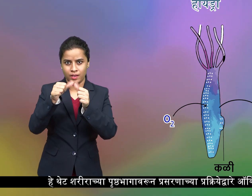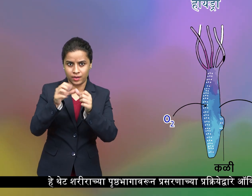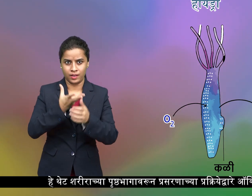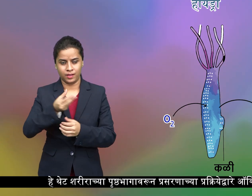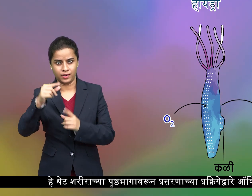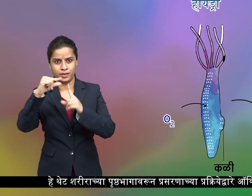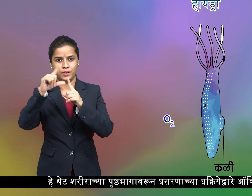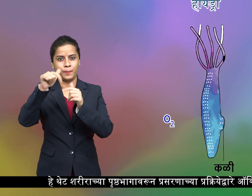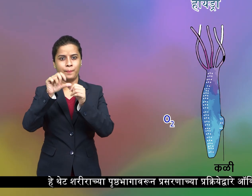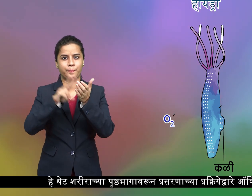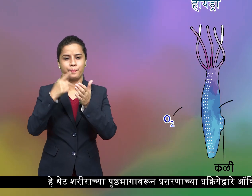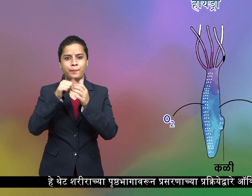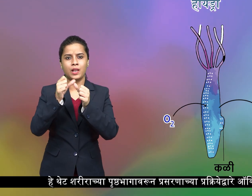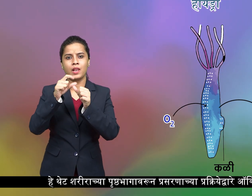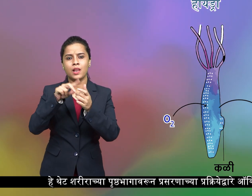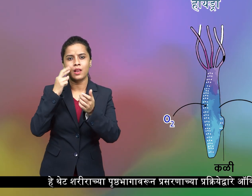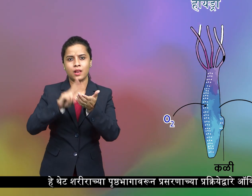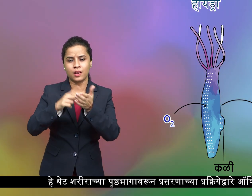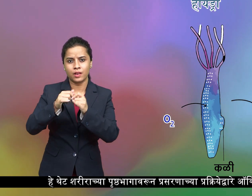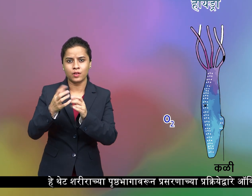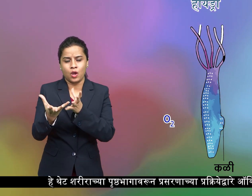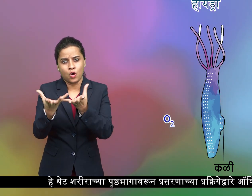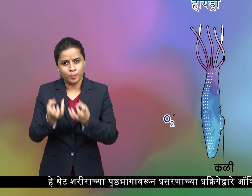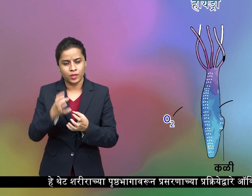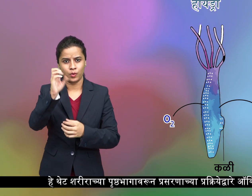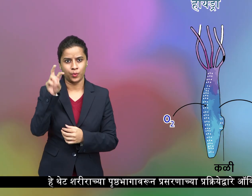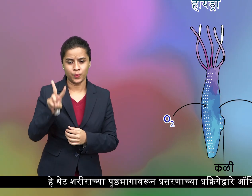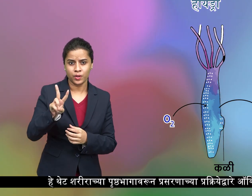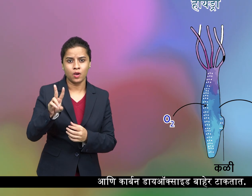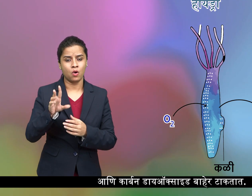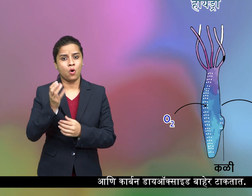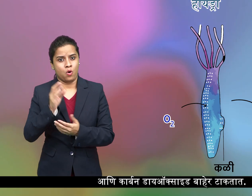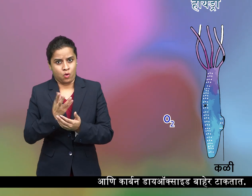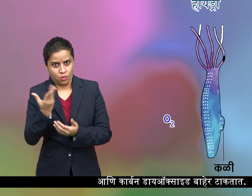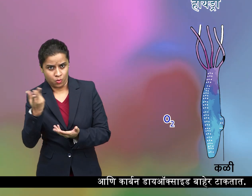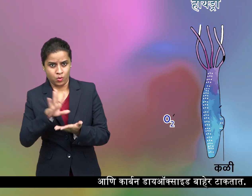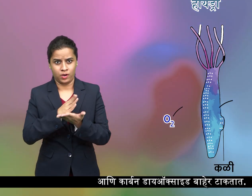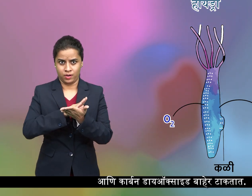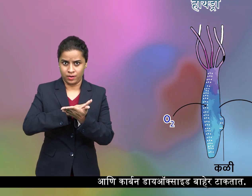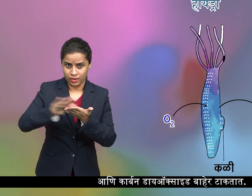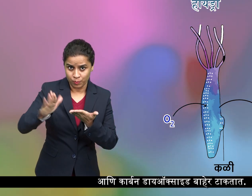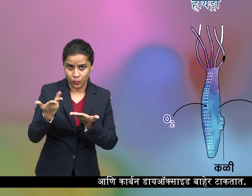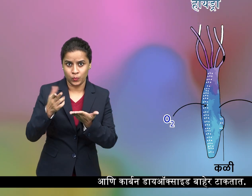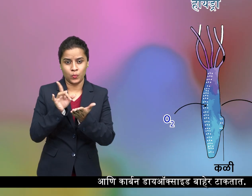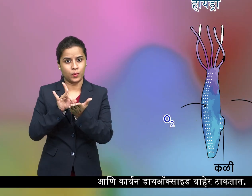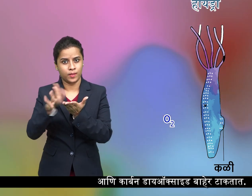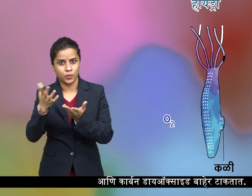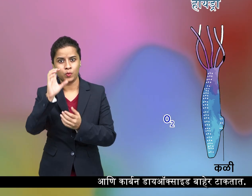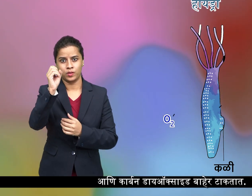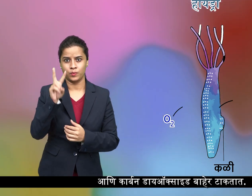हे थेट शरीराच्या पृष्ठभागावरून प्रसरणाच्या प्रक्रियेद्वारे ऑक्सिजन घेतात आणि कार्बन डायऑक्साईड बाहेर